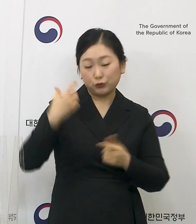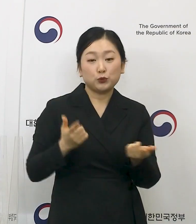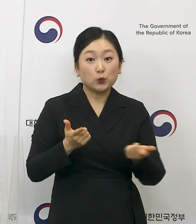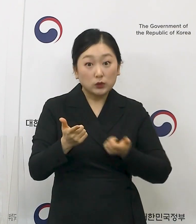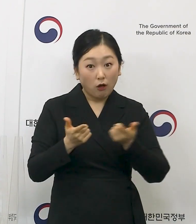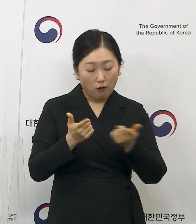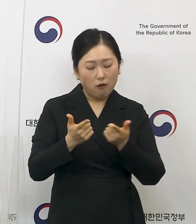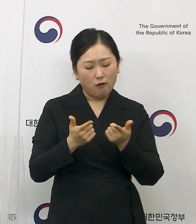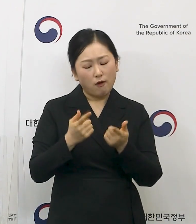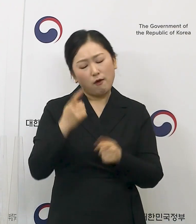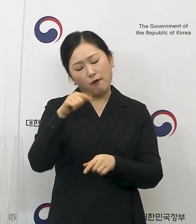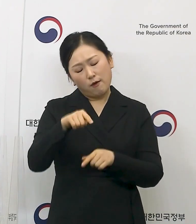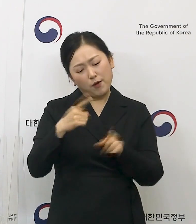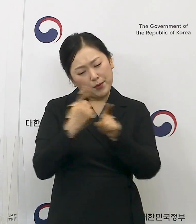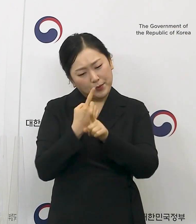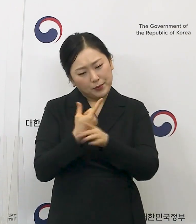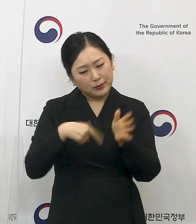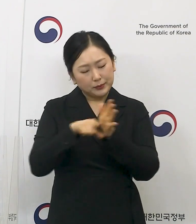진행해 왔었습니다.